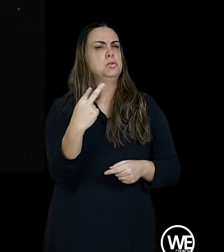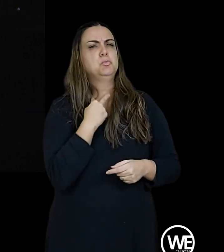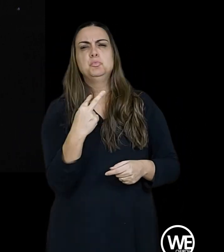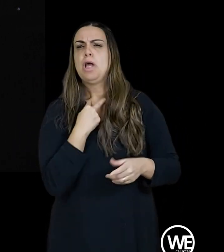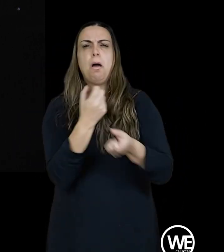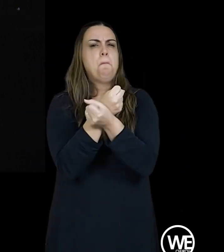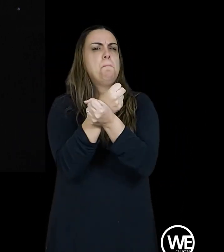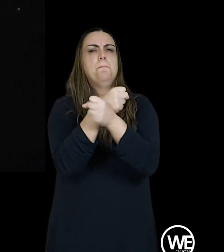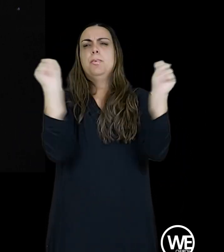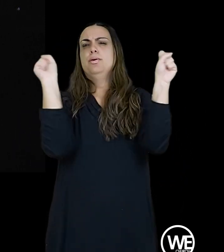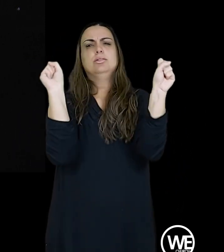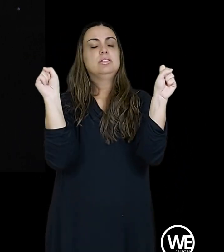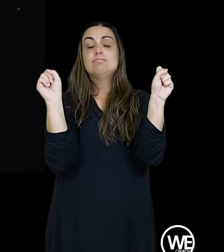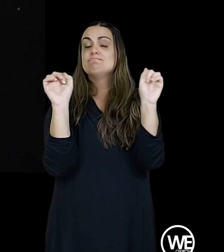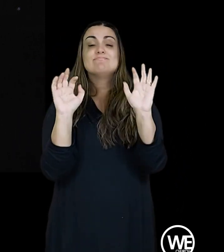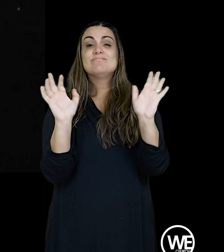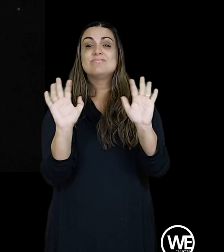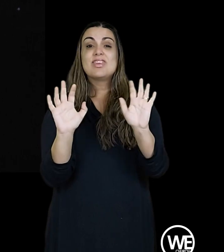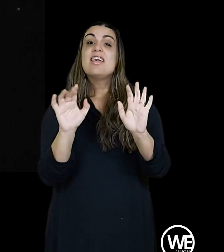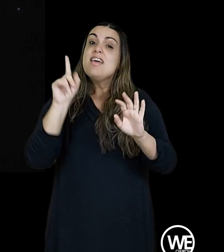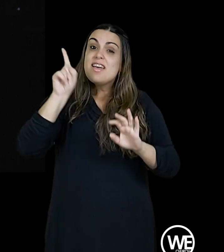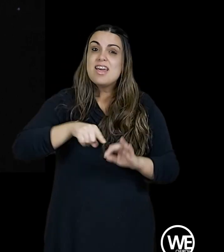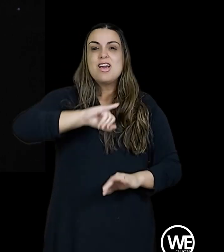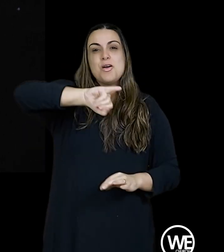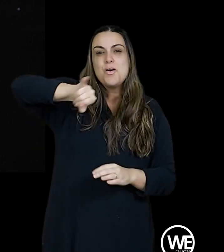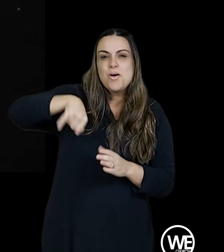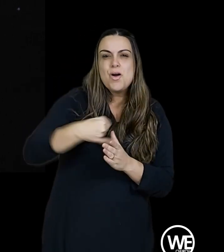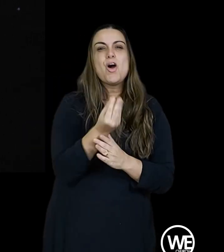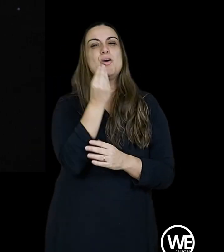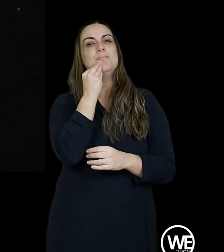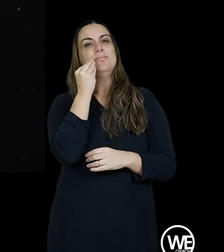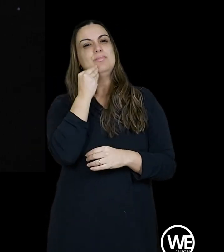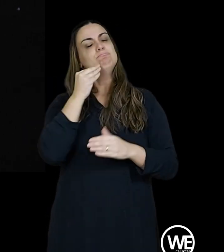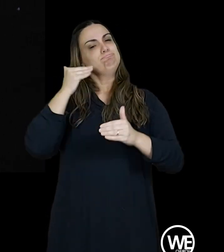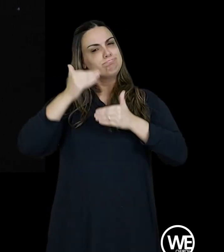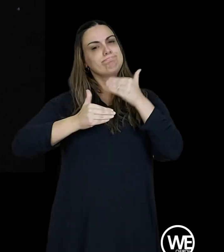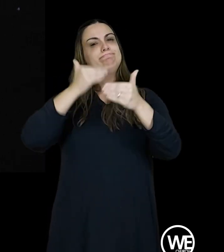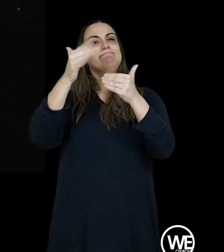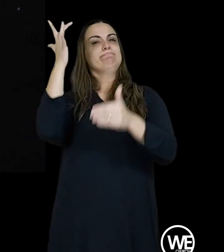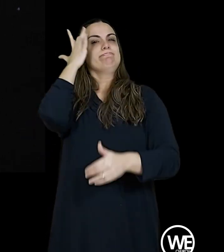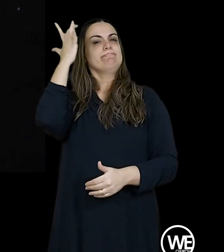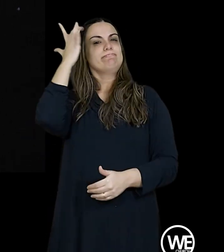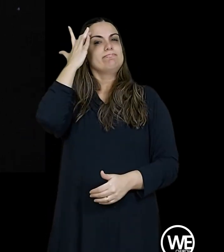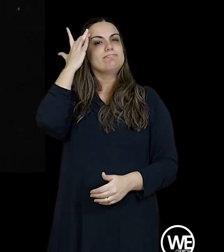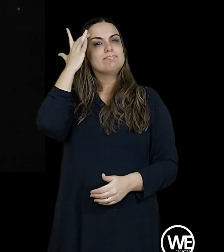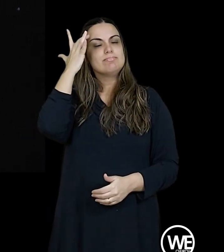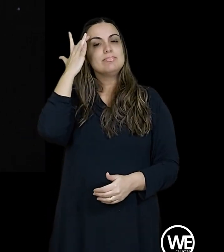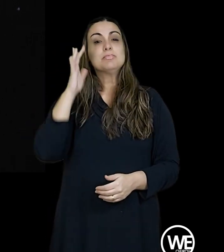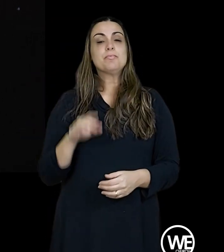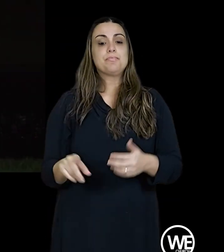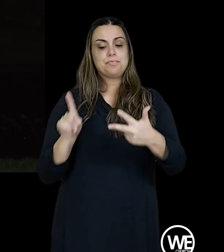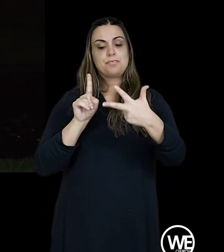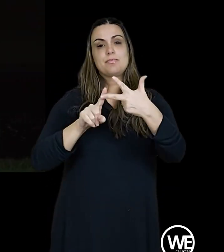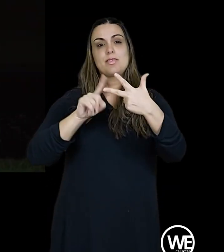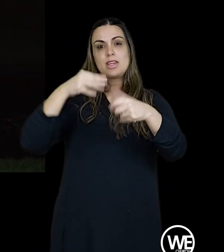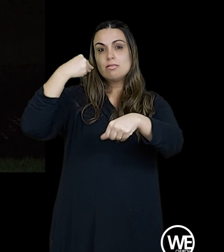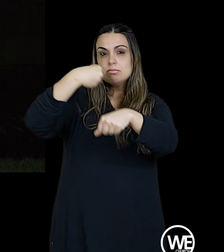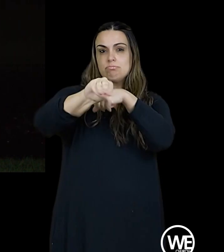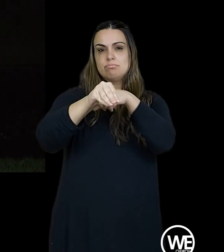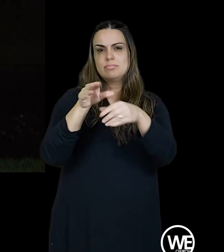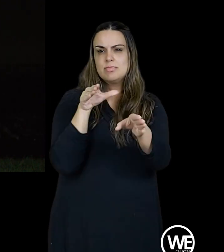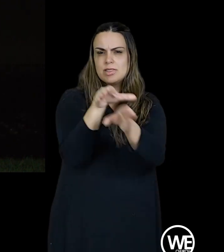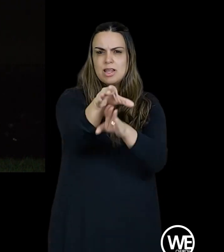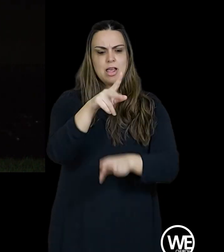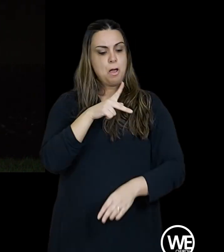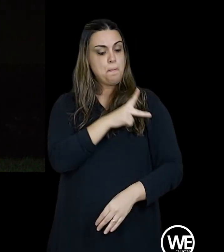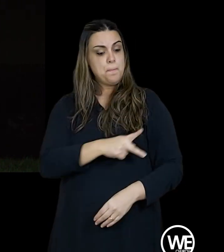ser resolvido, mas como sim a oportunidade de crescimento. E aí eu tenho um terceiro conselho que Paulo vai nos dar